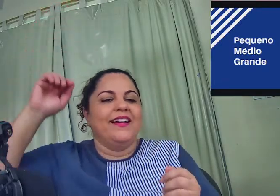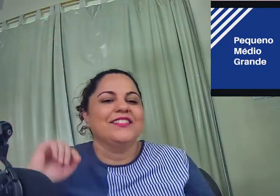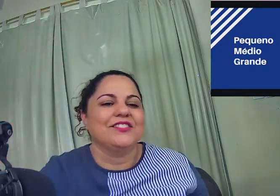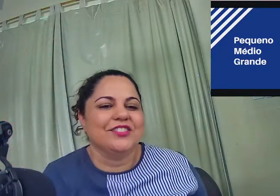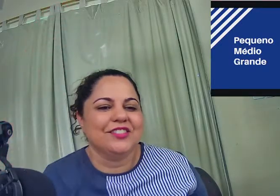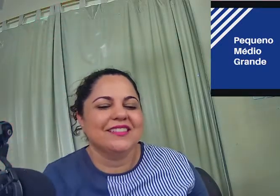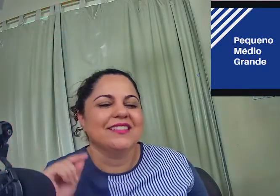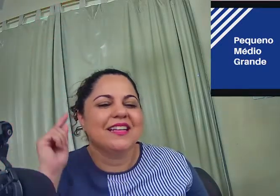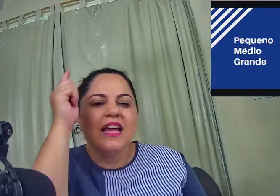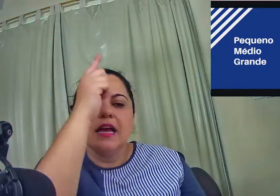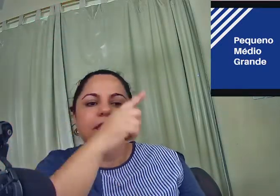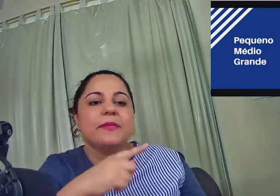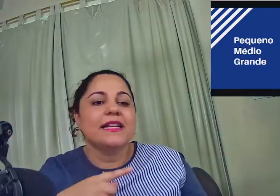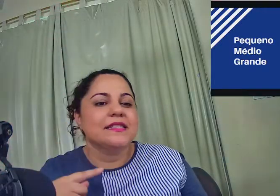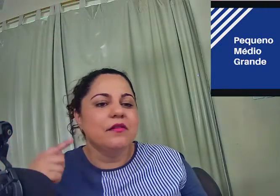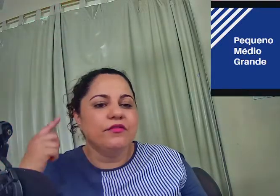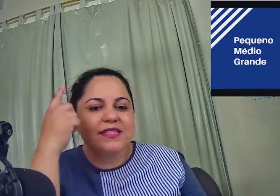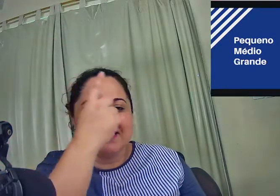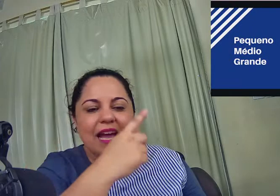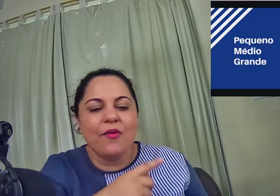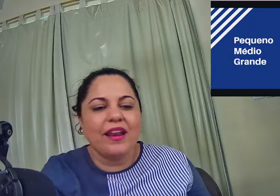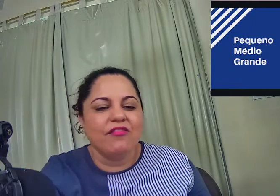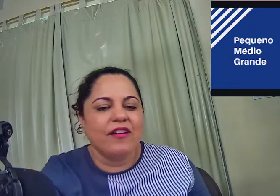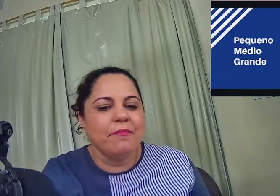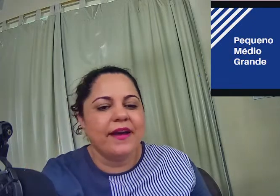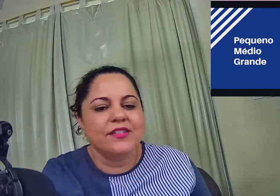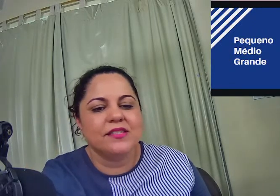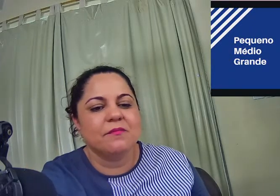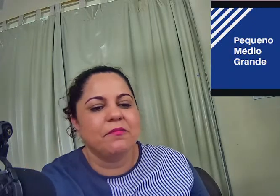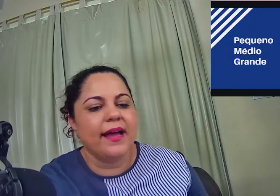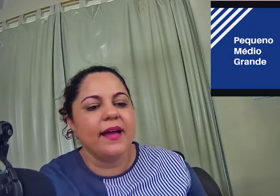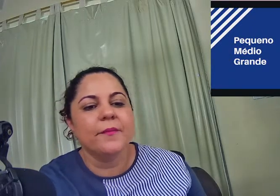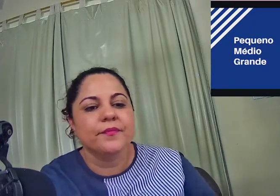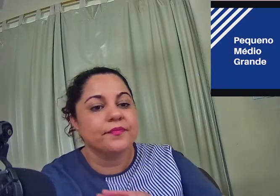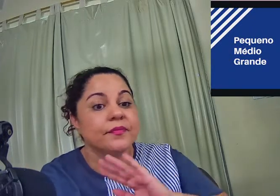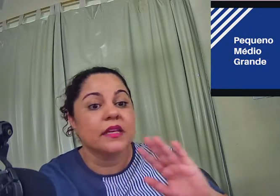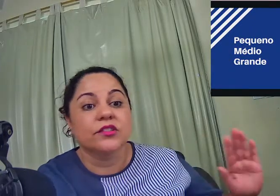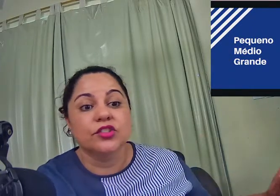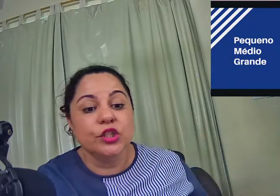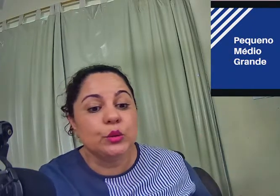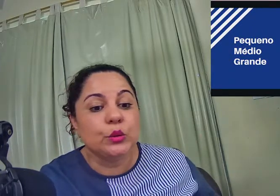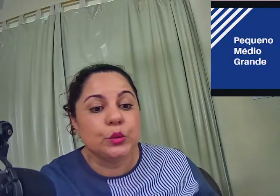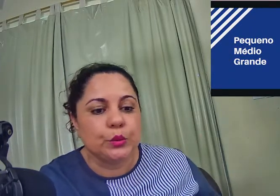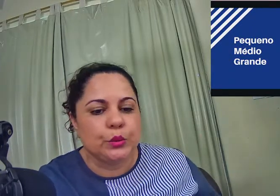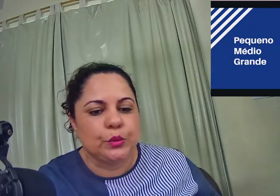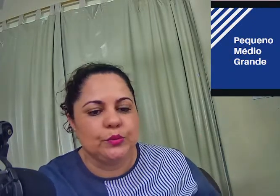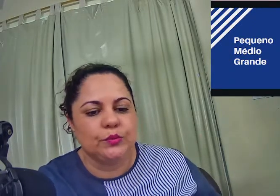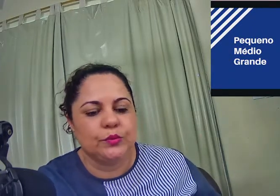grande. Expressão facial, ela vai participar de tudo.